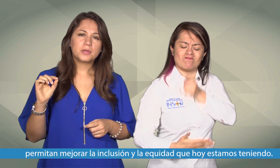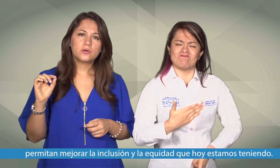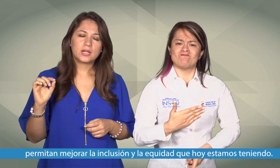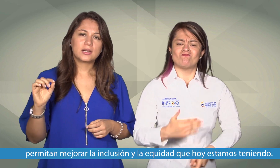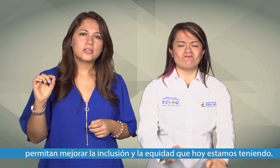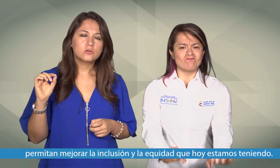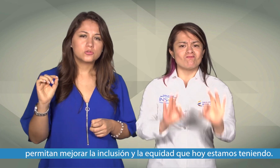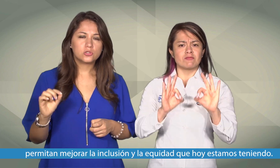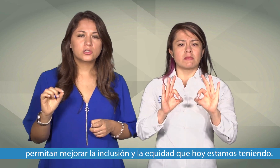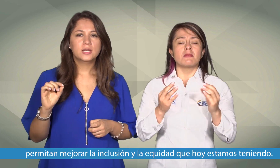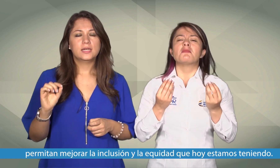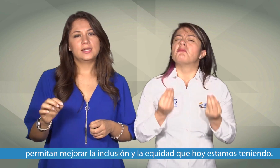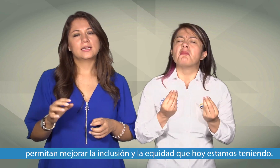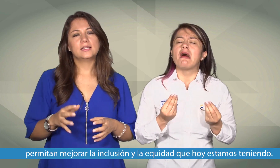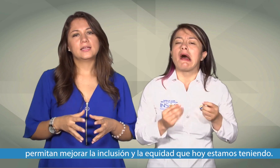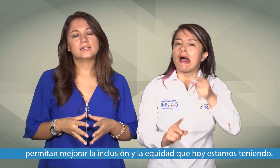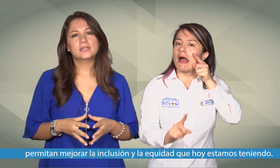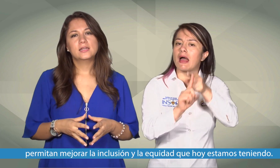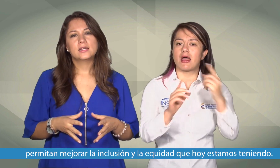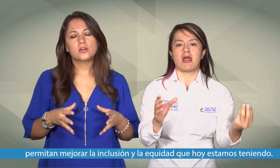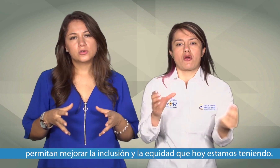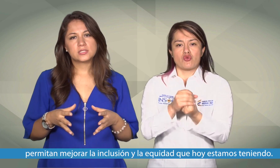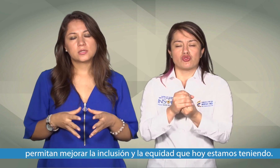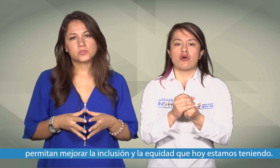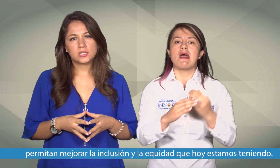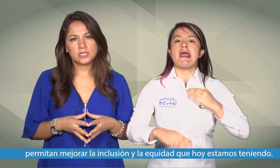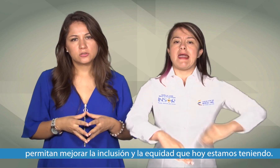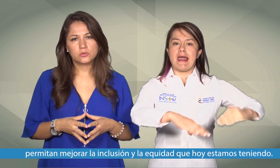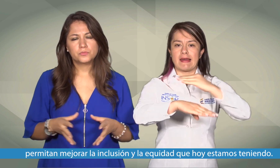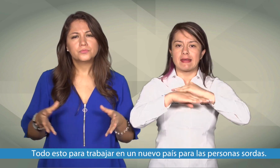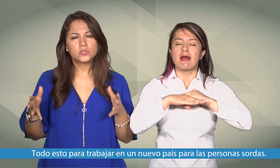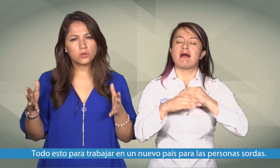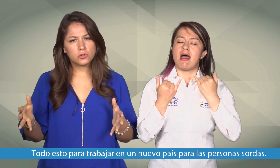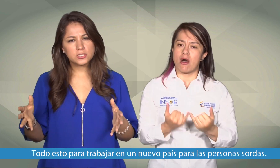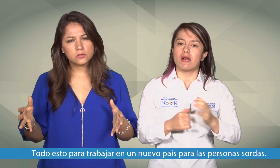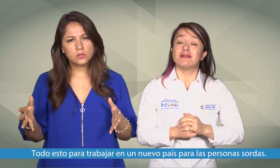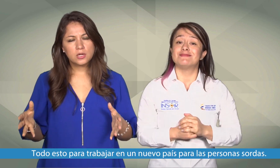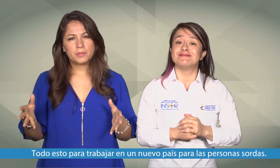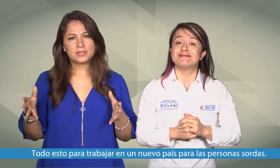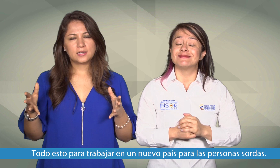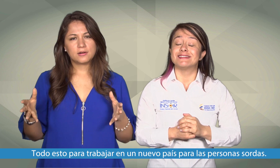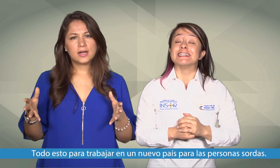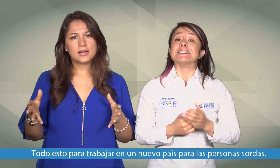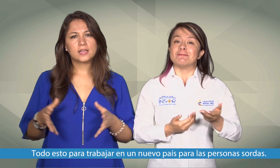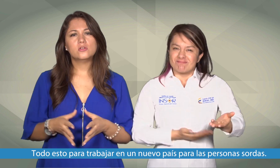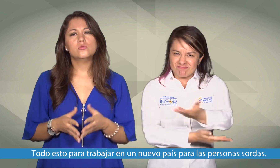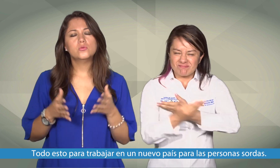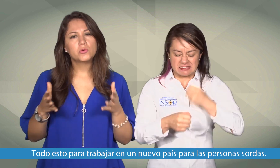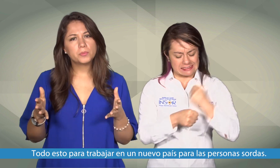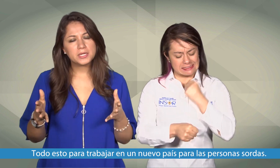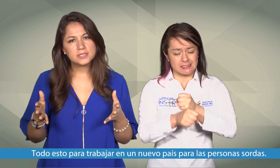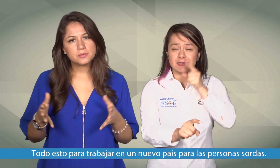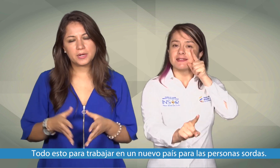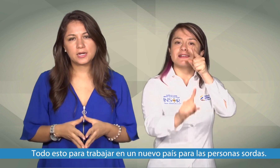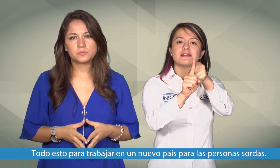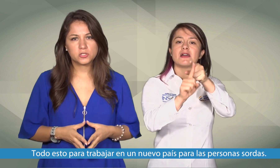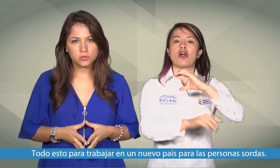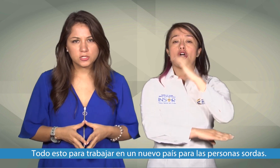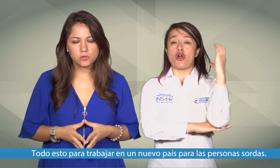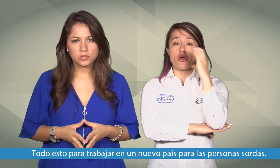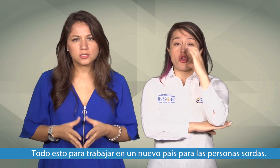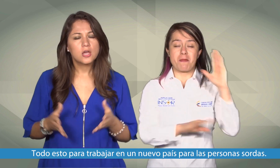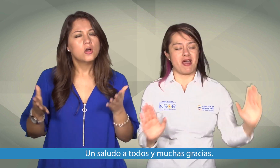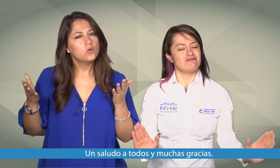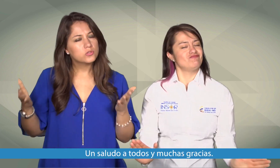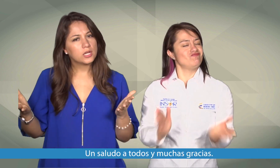permitan mejorar la inclusión y la equidad que hoy estamos teniendo. Todo esto para trabajar en un nuevo país para las